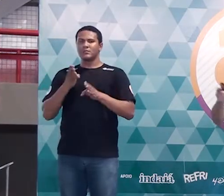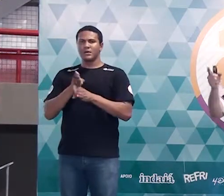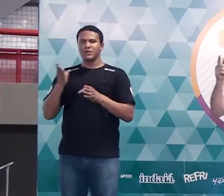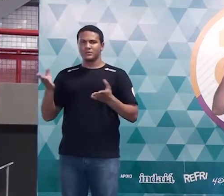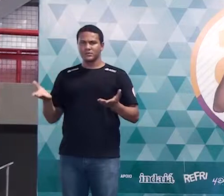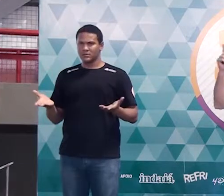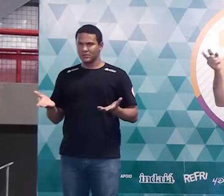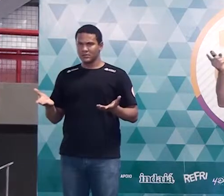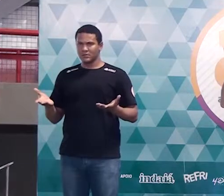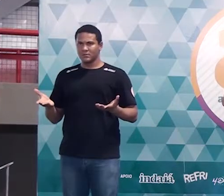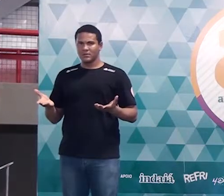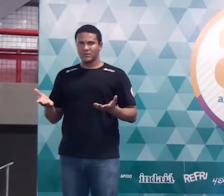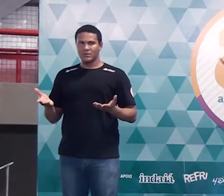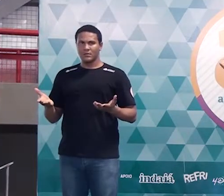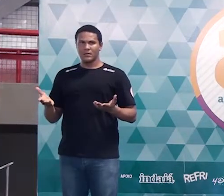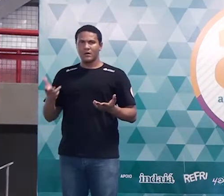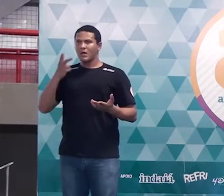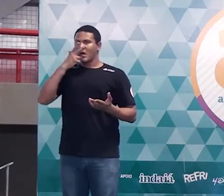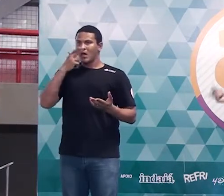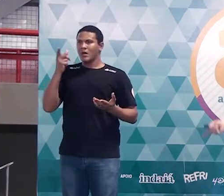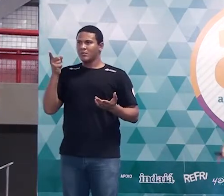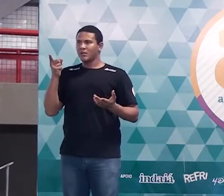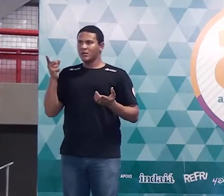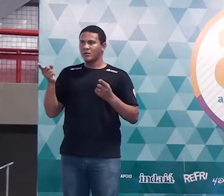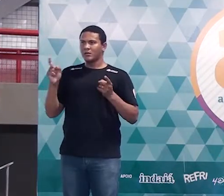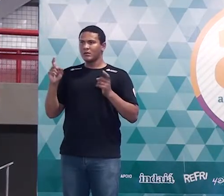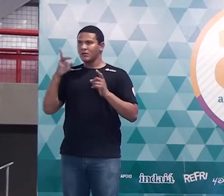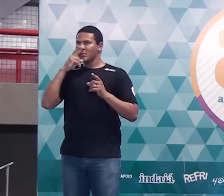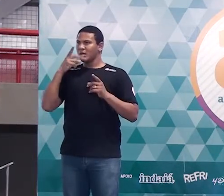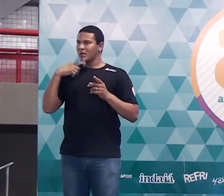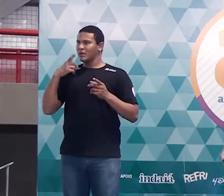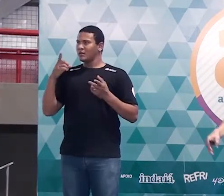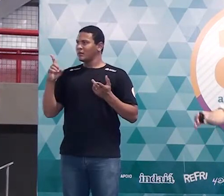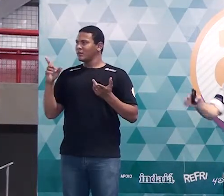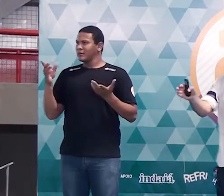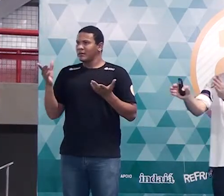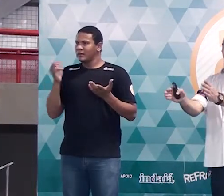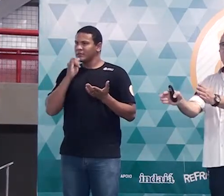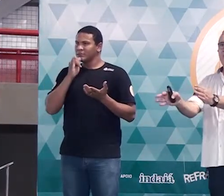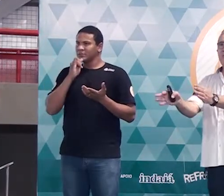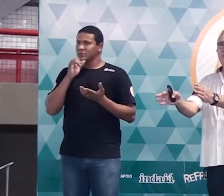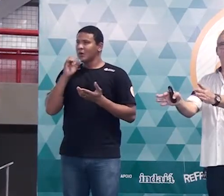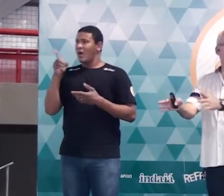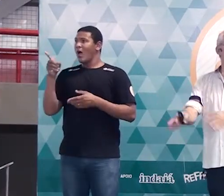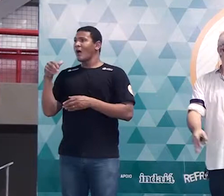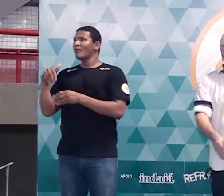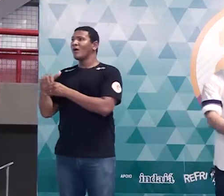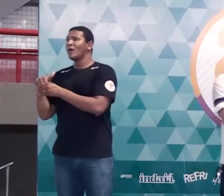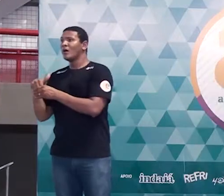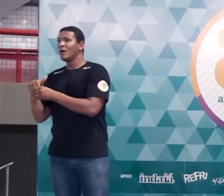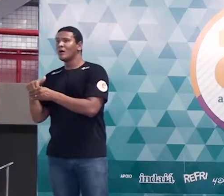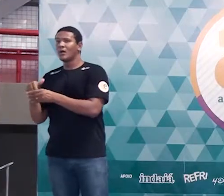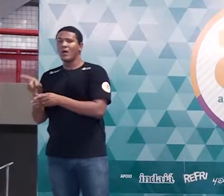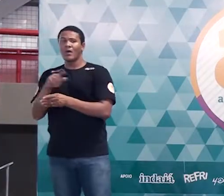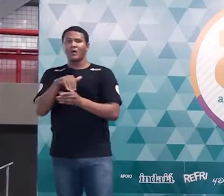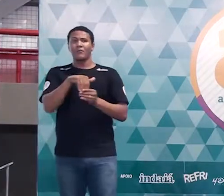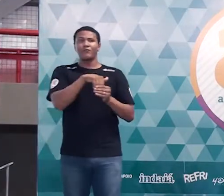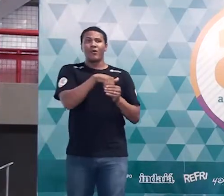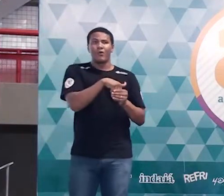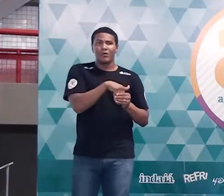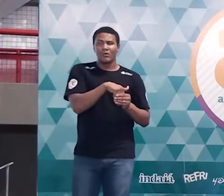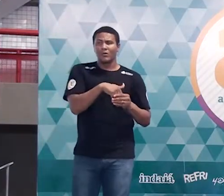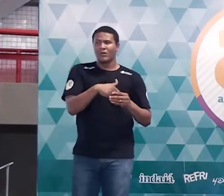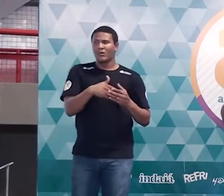E aí a gente está vendo que se troca um pelo outro, e pelo amor de Deus. Porque você ia votar num, fulano ia votar no